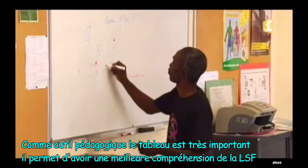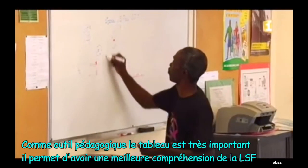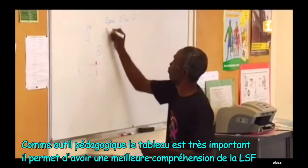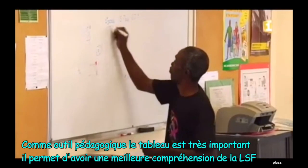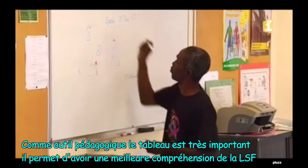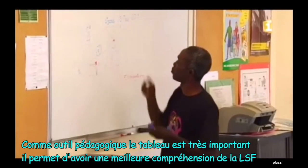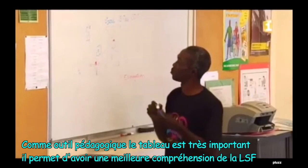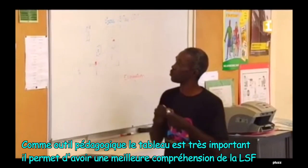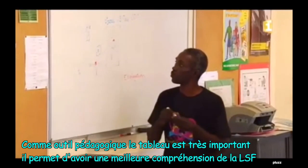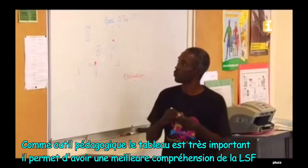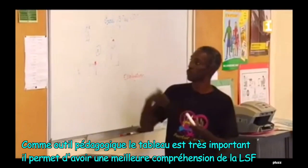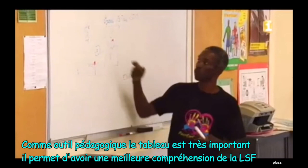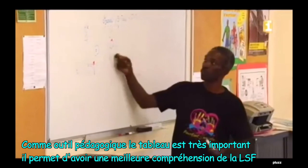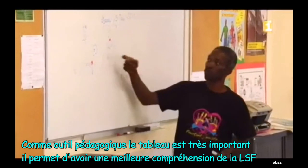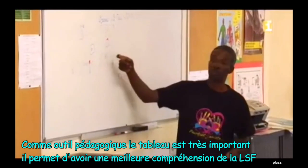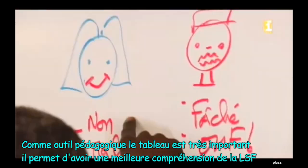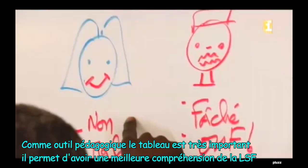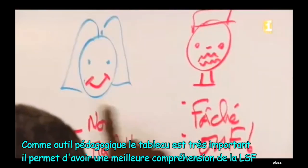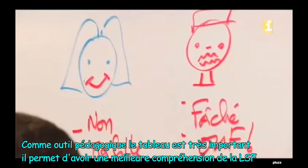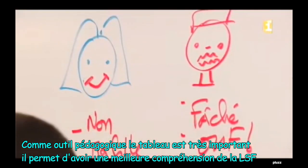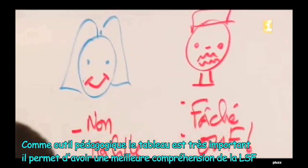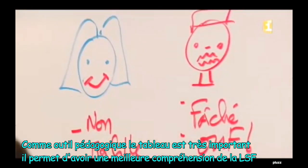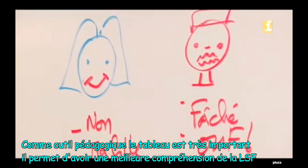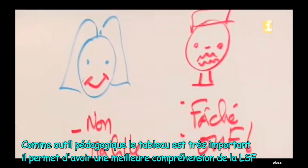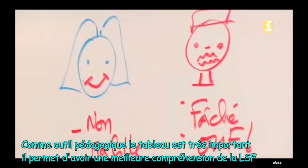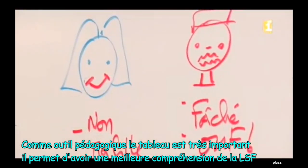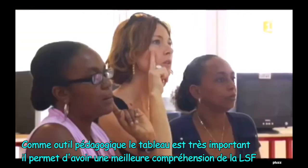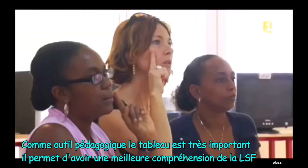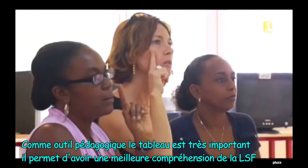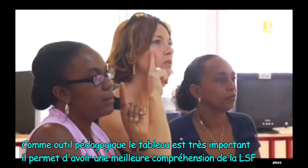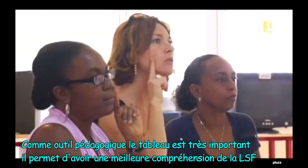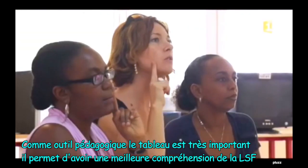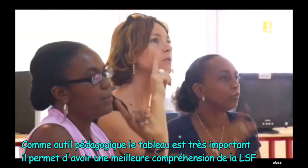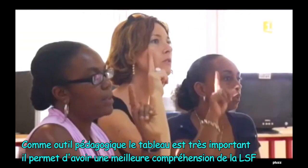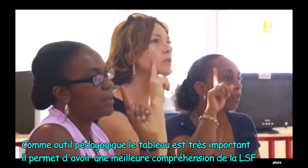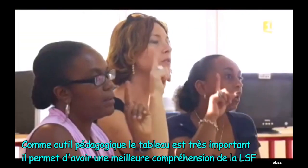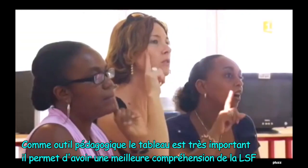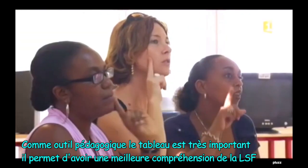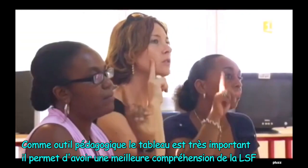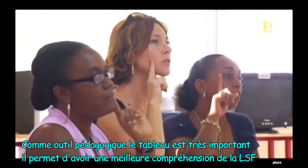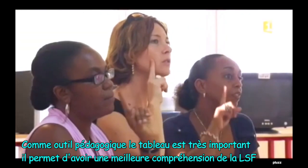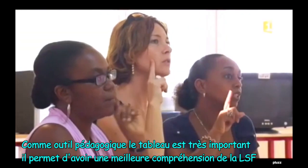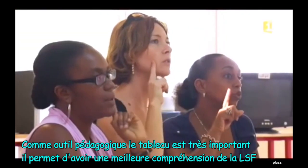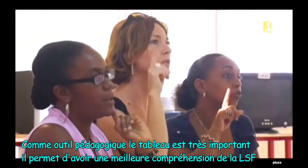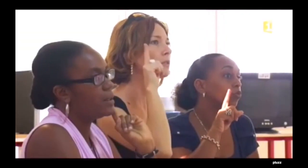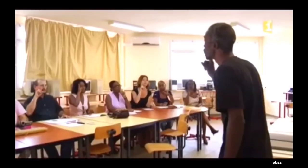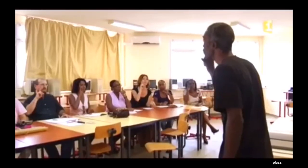Comme outil pédagogique, le tableau est très important. Il permet d'avoir une meilleure compréhension de la langue des signes.